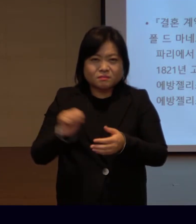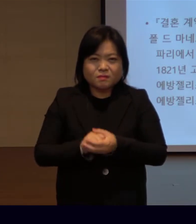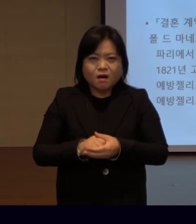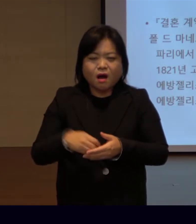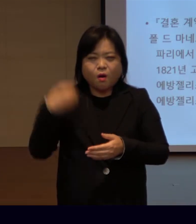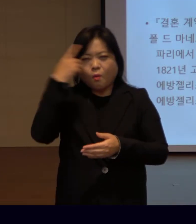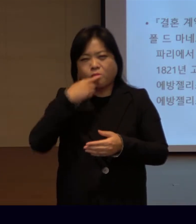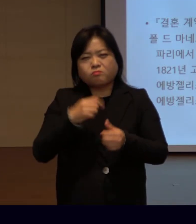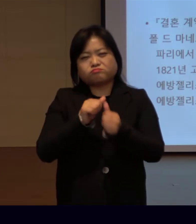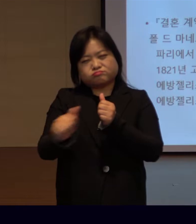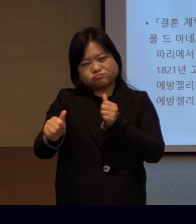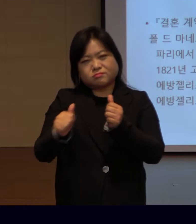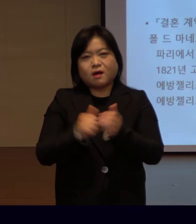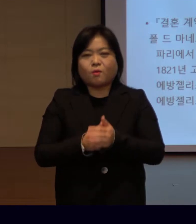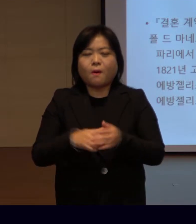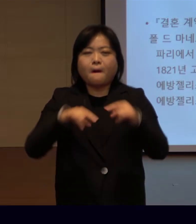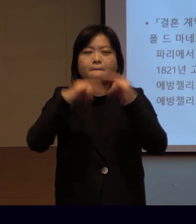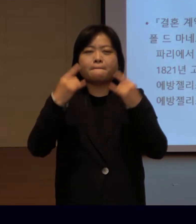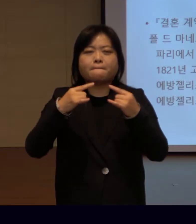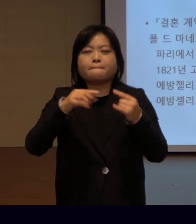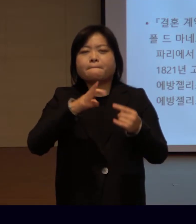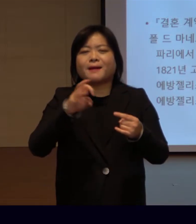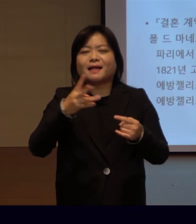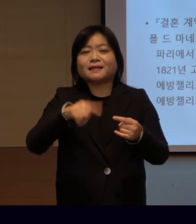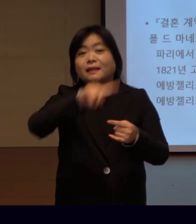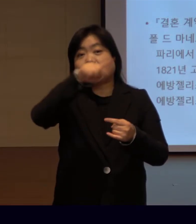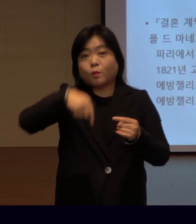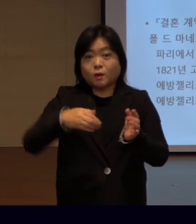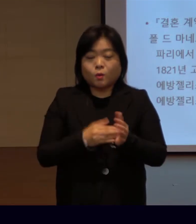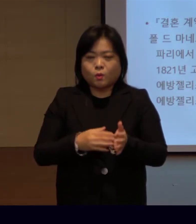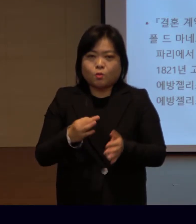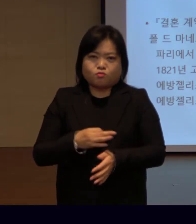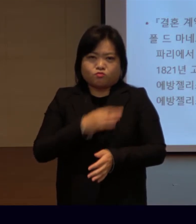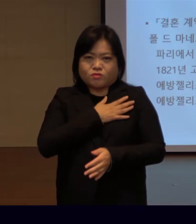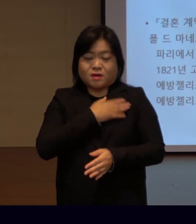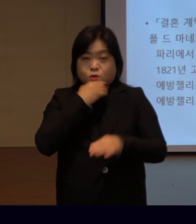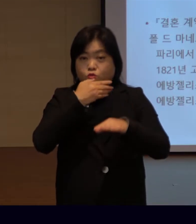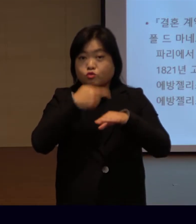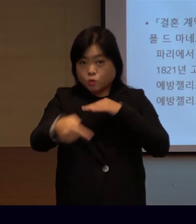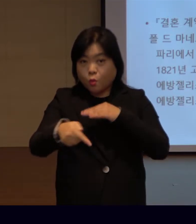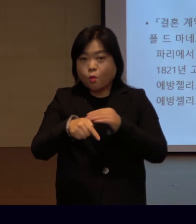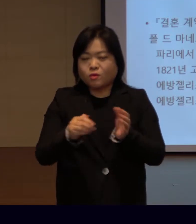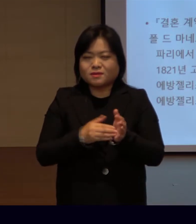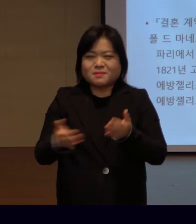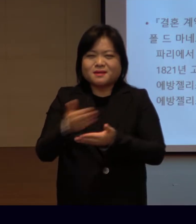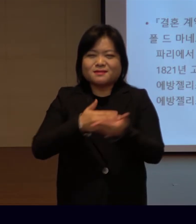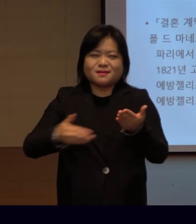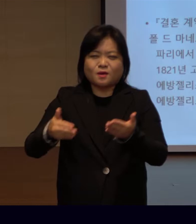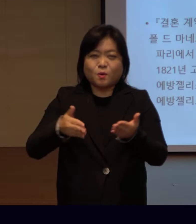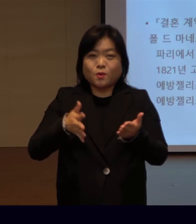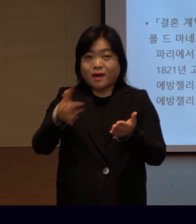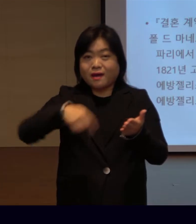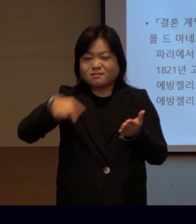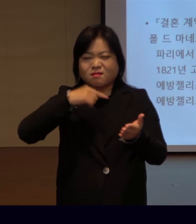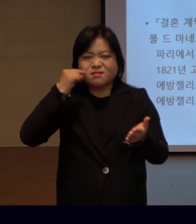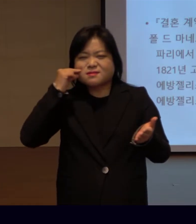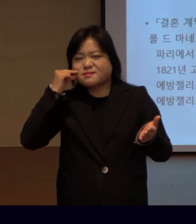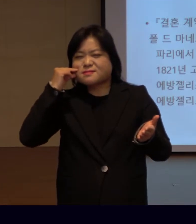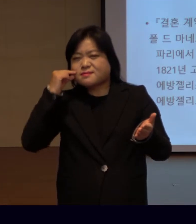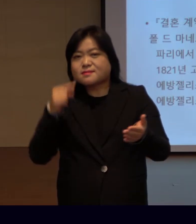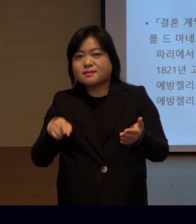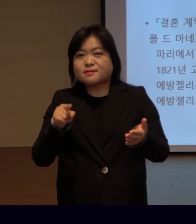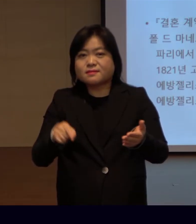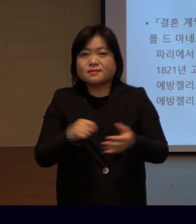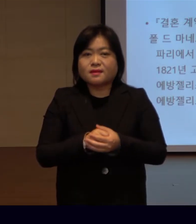외모는 멀쩡하고 파리지엔이고 돈이 많은 귀족이에요. 그래서 사교계에서 굉장히 인기 있었는데 그